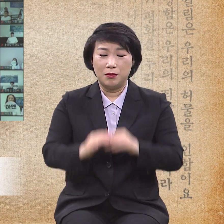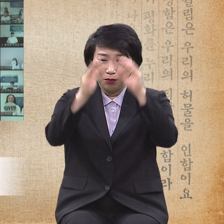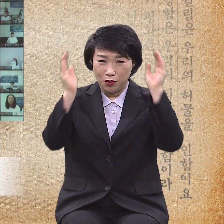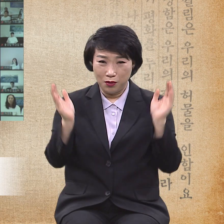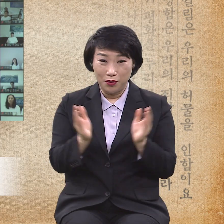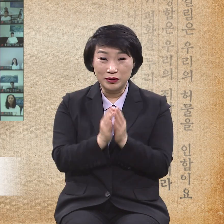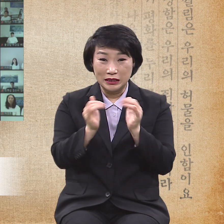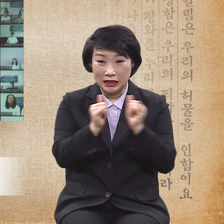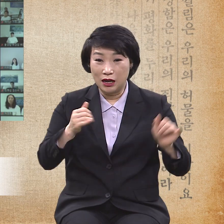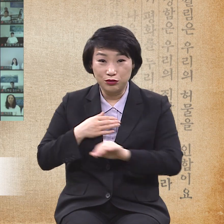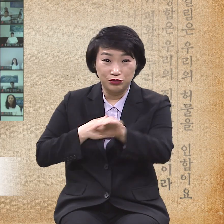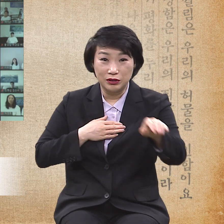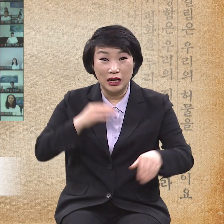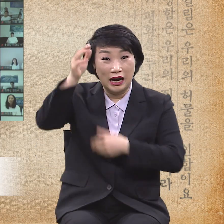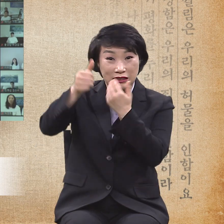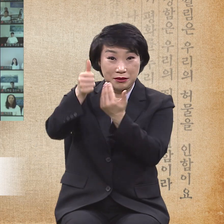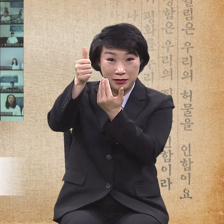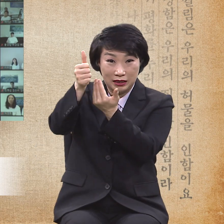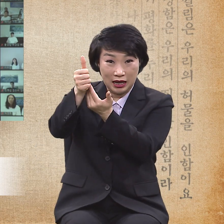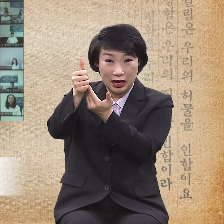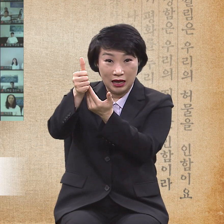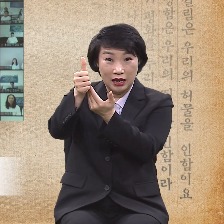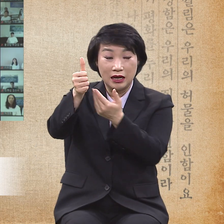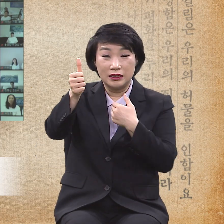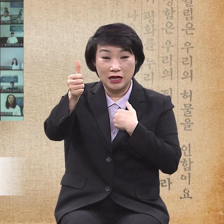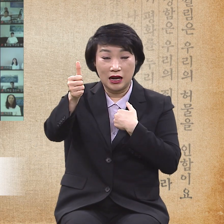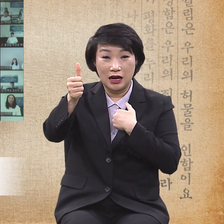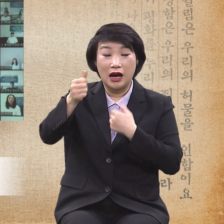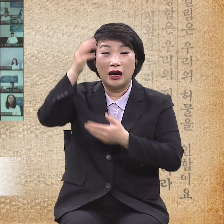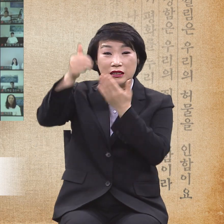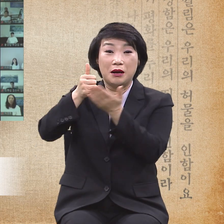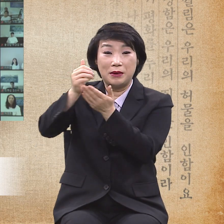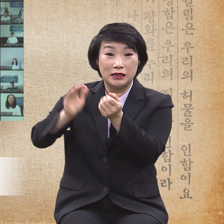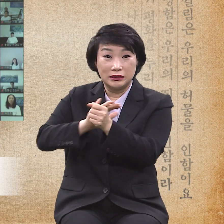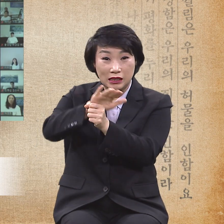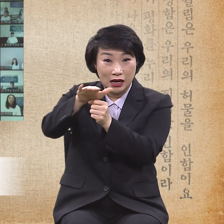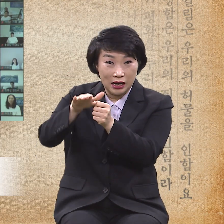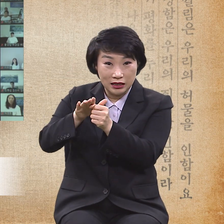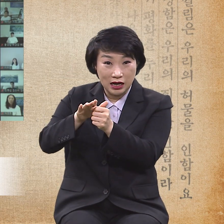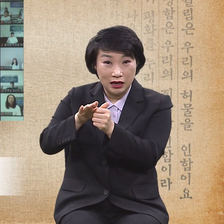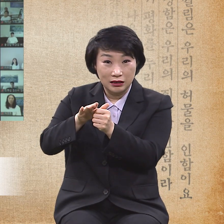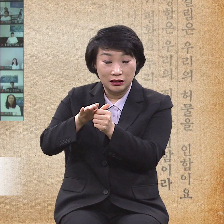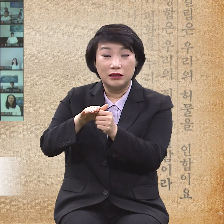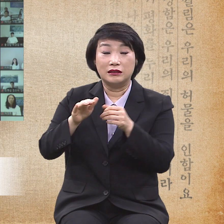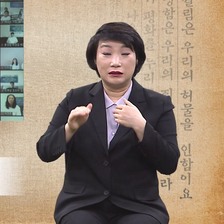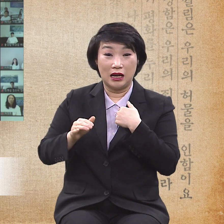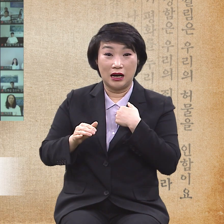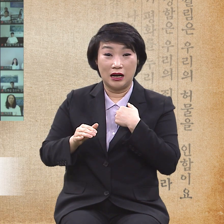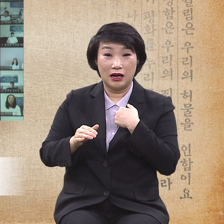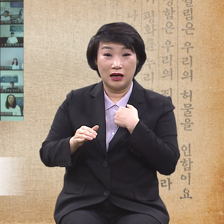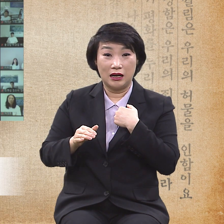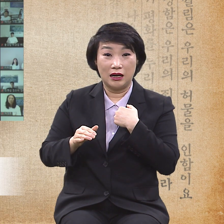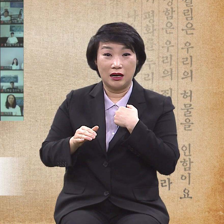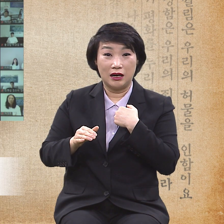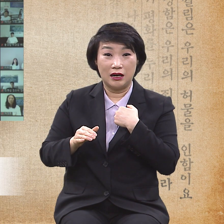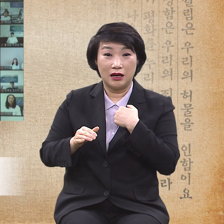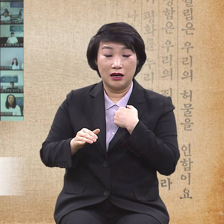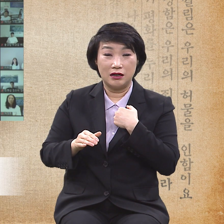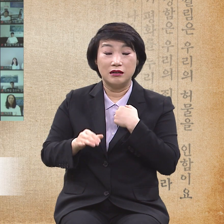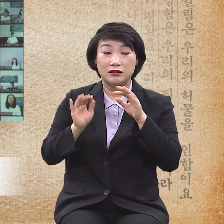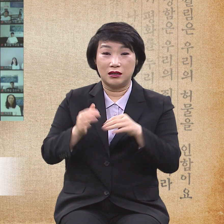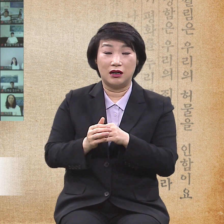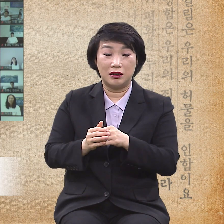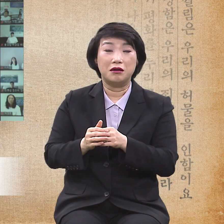모든 인류는 하나님 앞에서 하나님의 사랑을 미운전에서